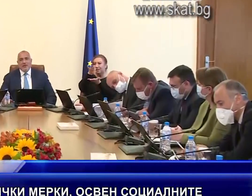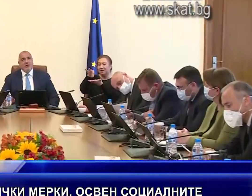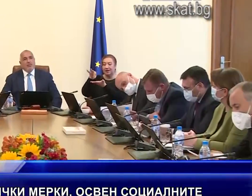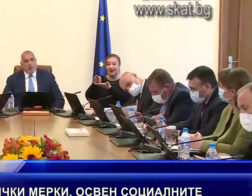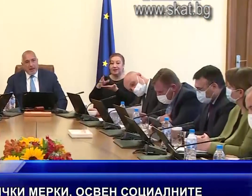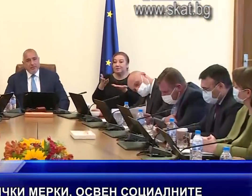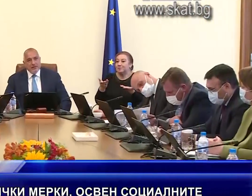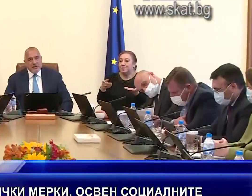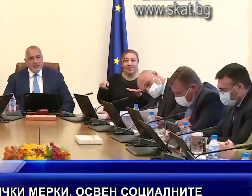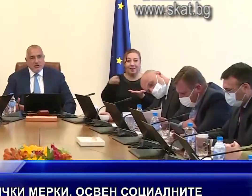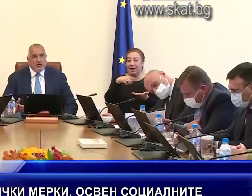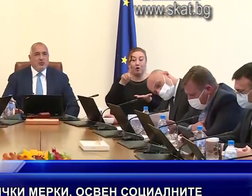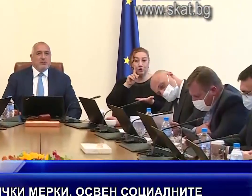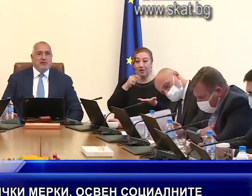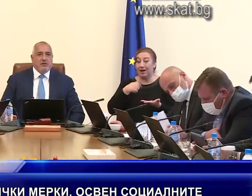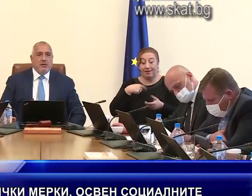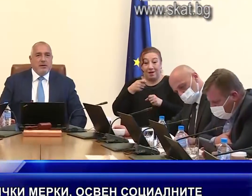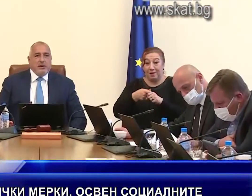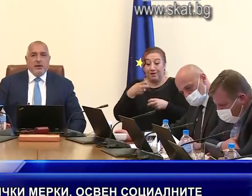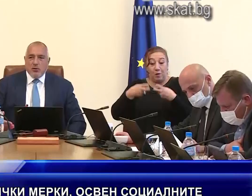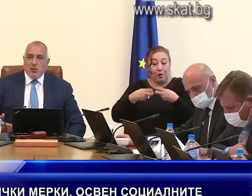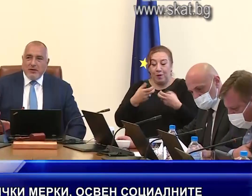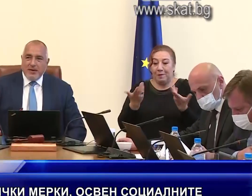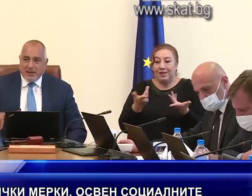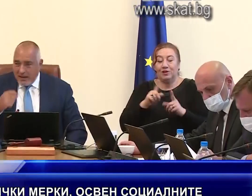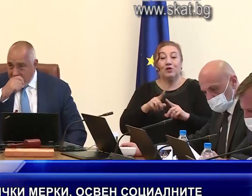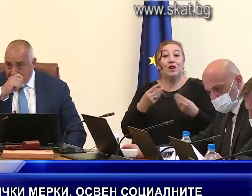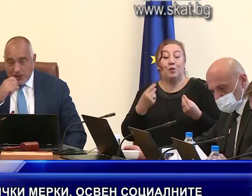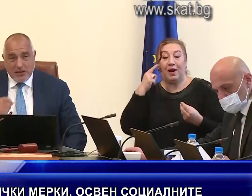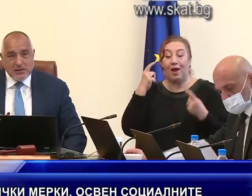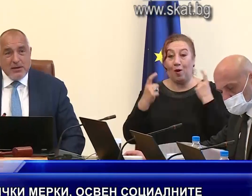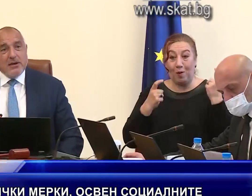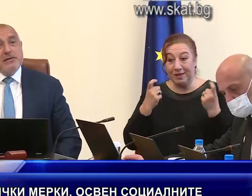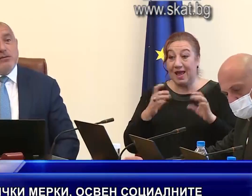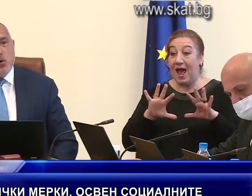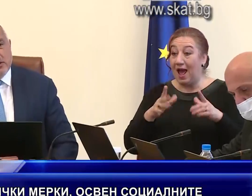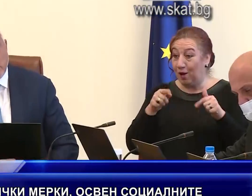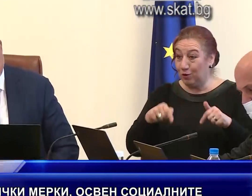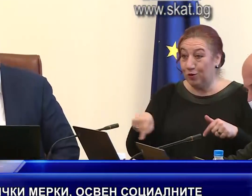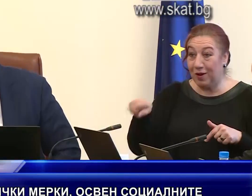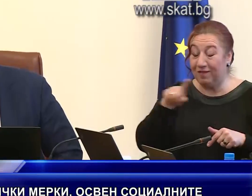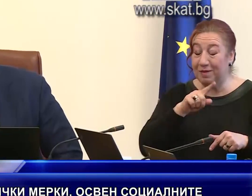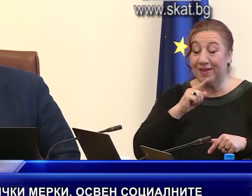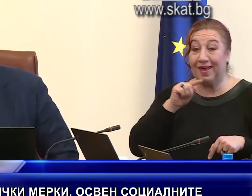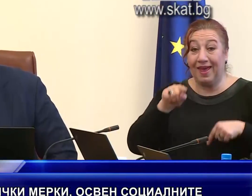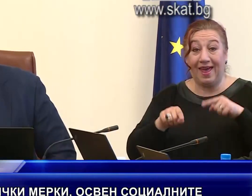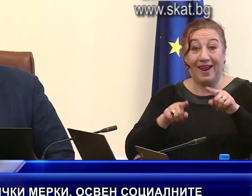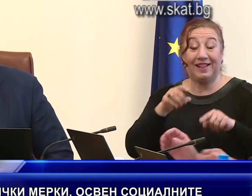му създаваме проблем с нещо недомислено. И ако тук ви имате редкия шанс да мога да го